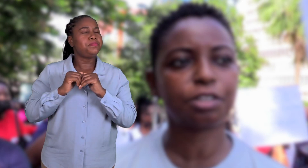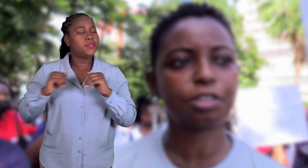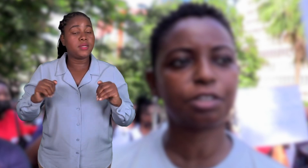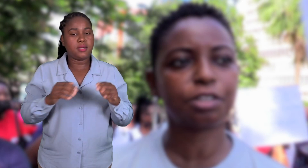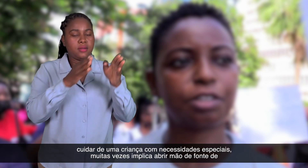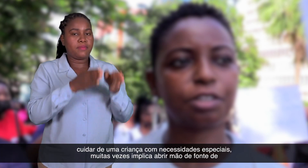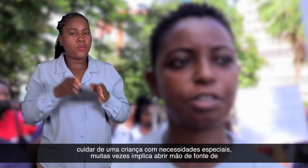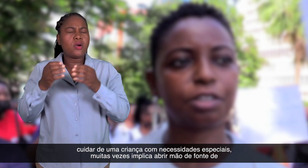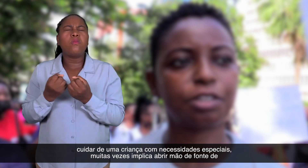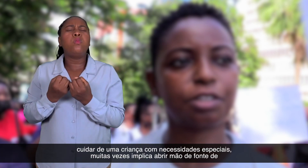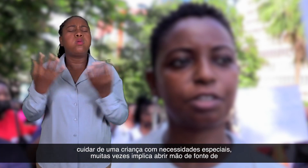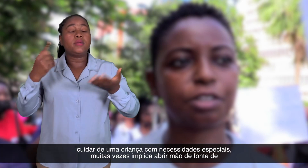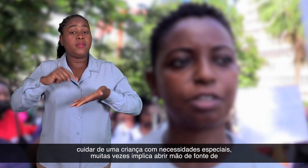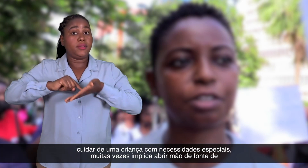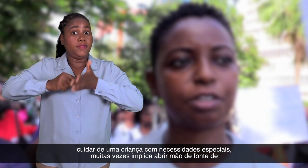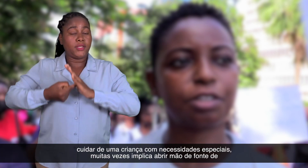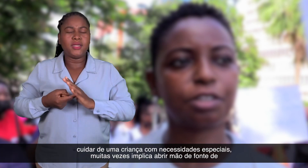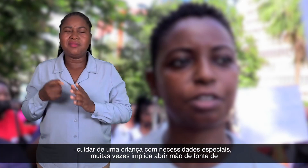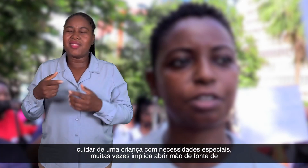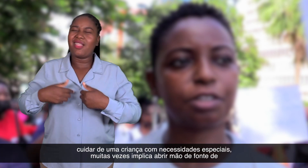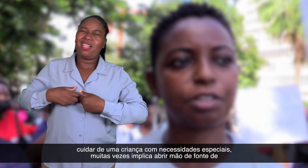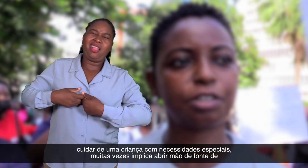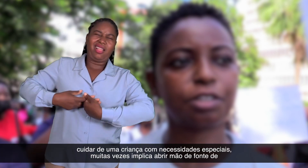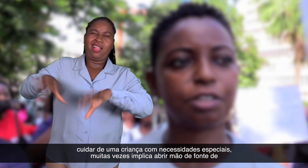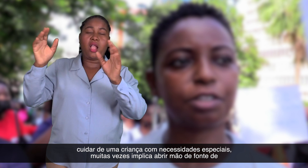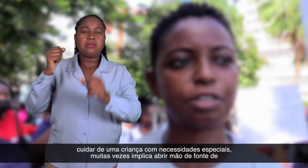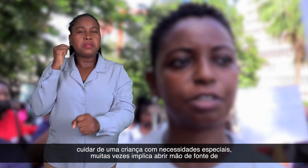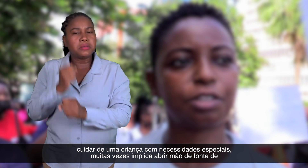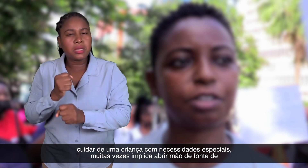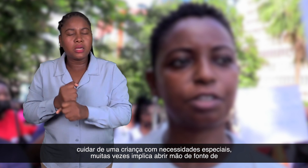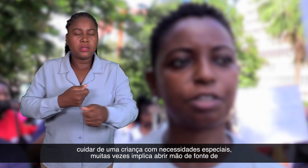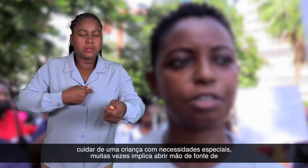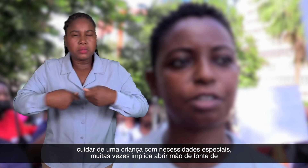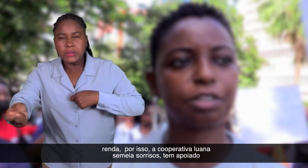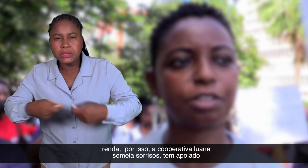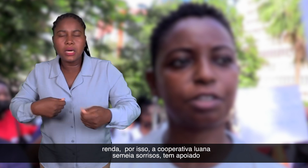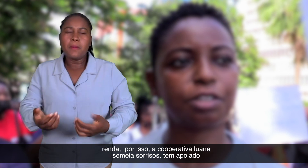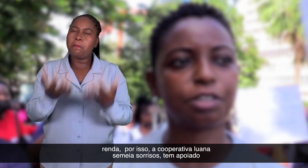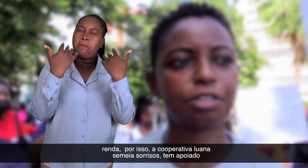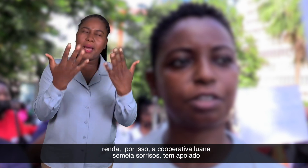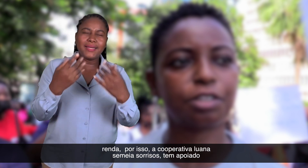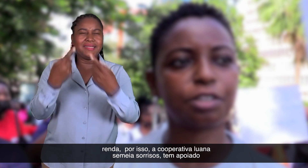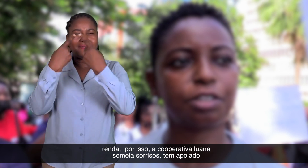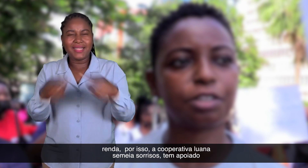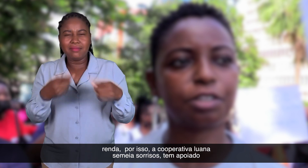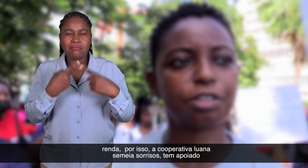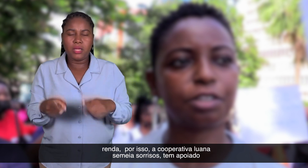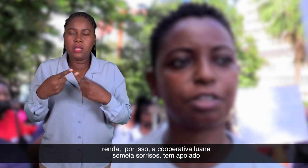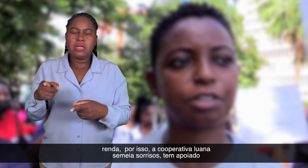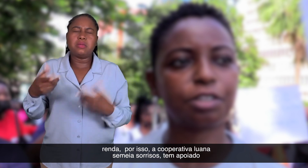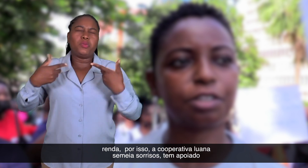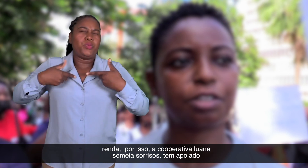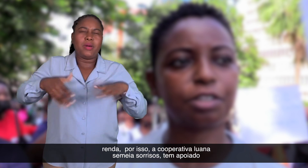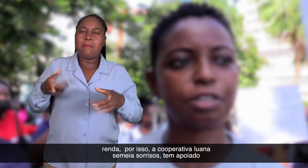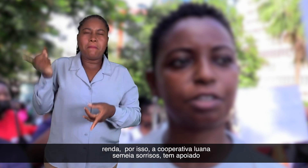Cuidar de uma criança com necessidades especiais, muitas vezes implica abrir mão de fonte de renda. Por isso, a